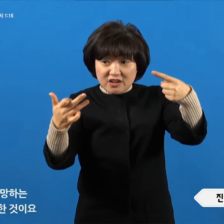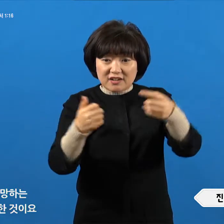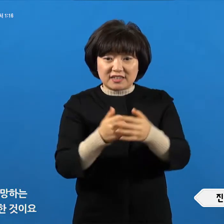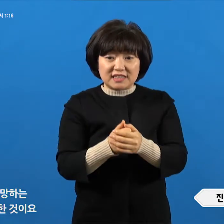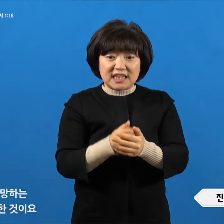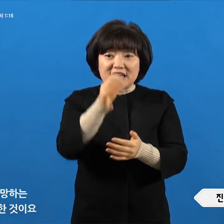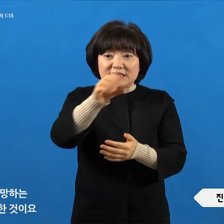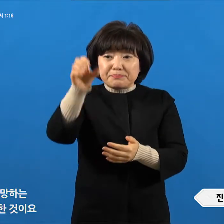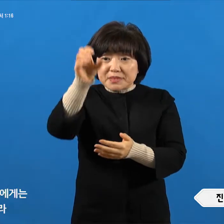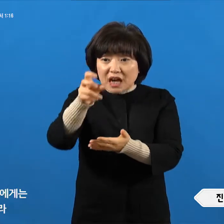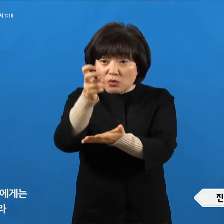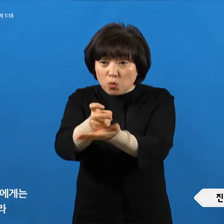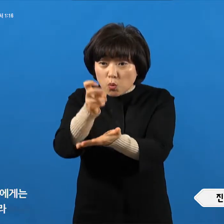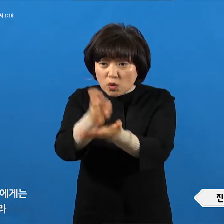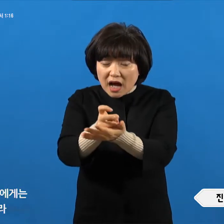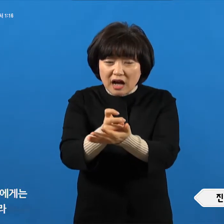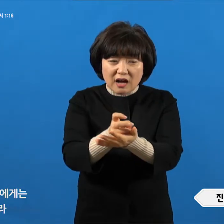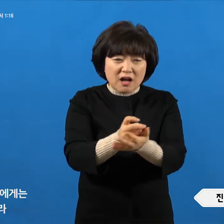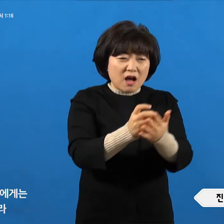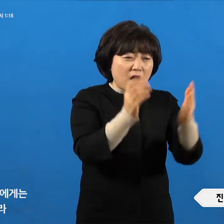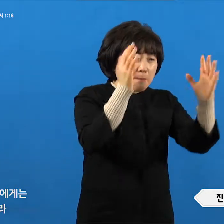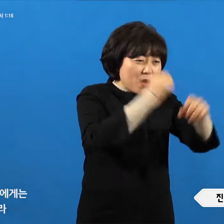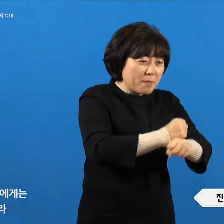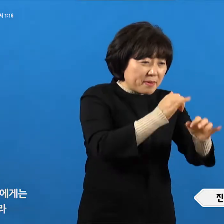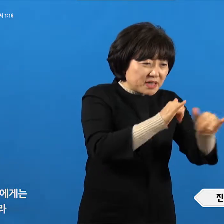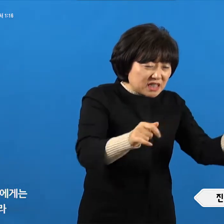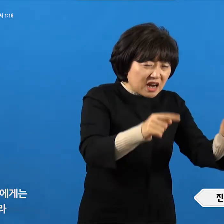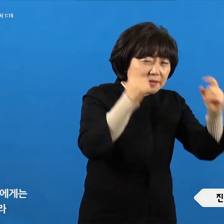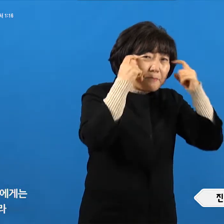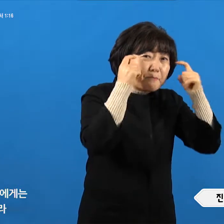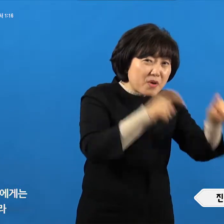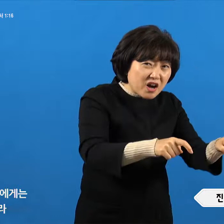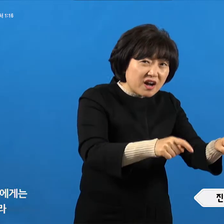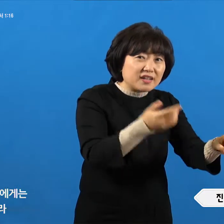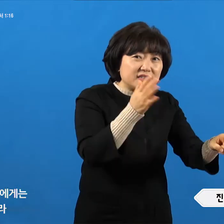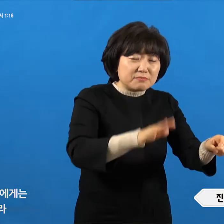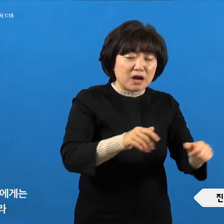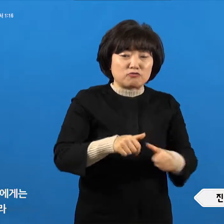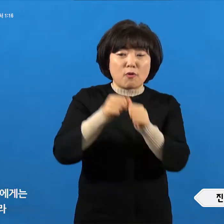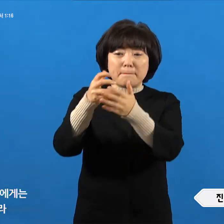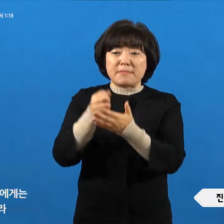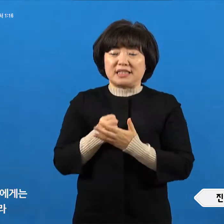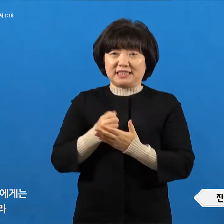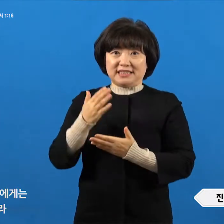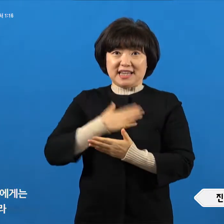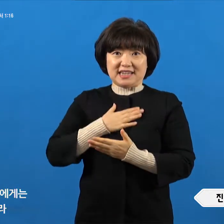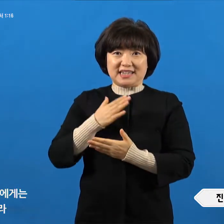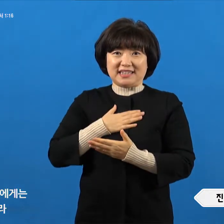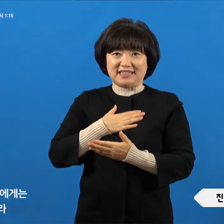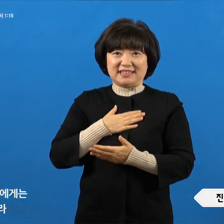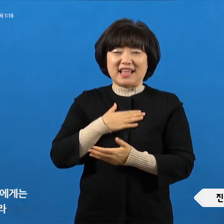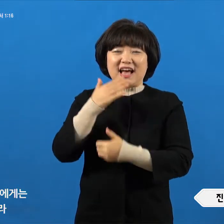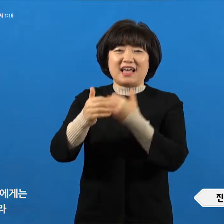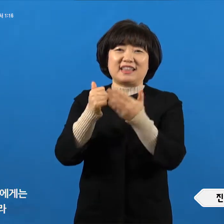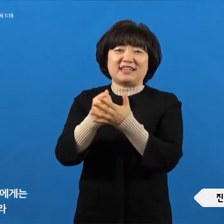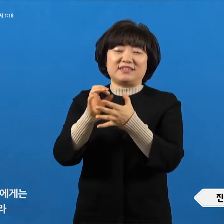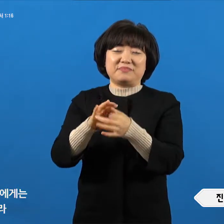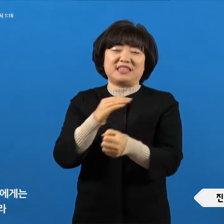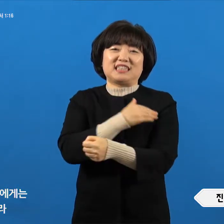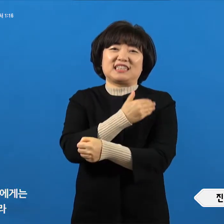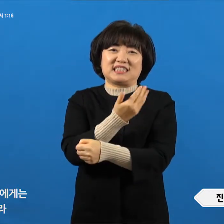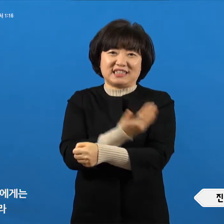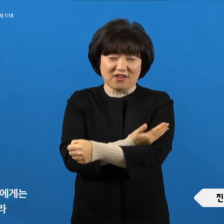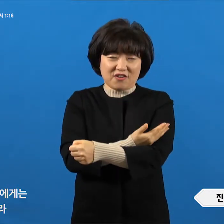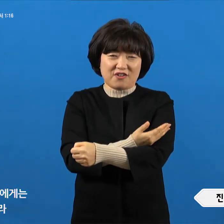멸망하는 자에게는 미련한 것이요 구원을 받는 우리에게는 하나님의 능력이라. 그렇습니다. 지금